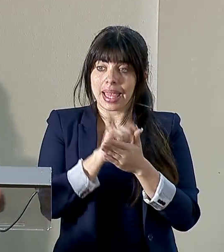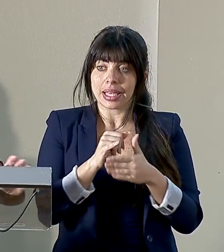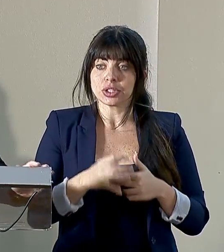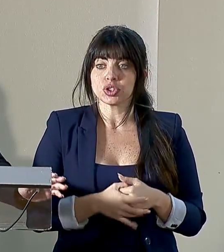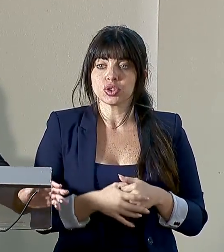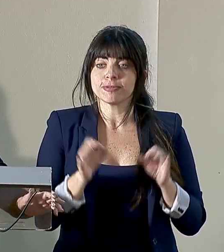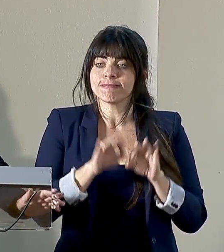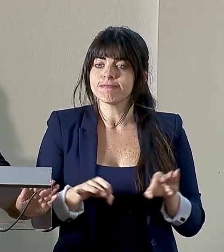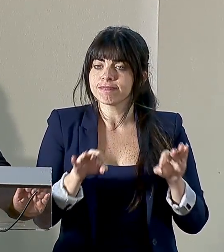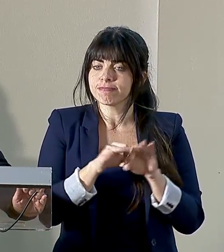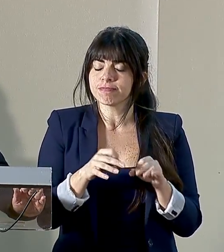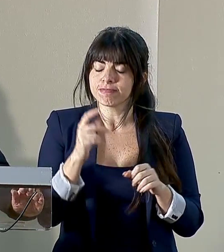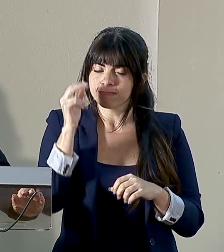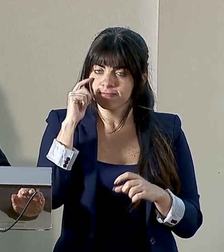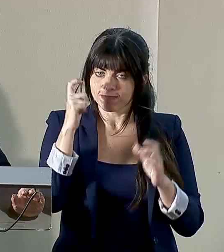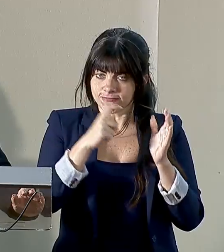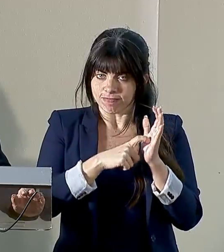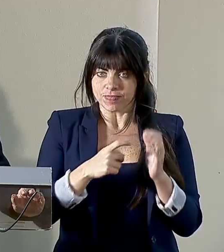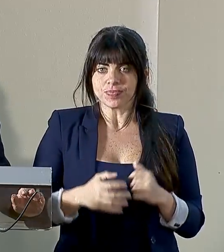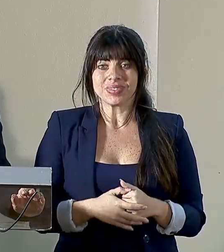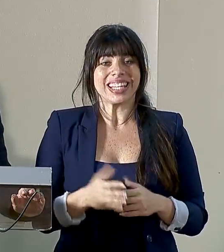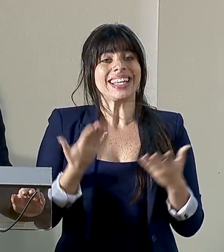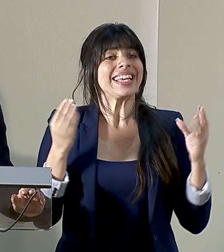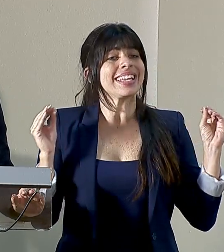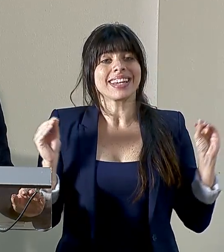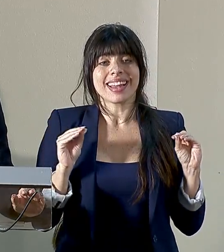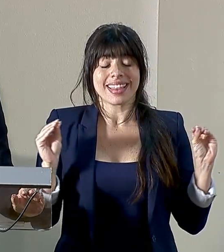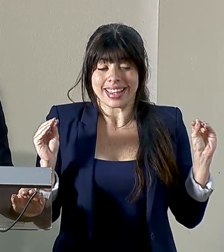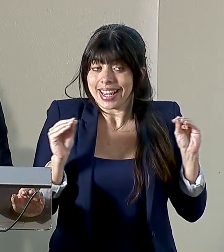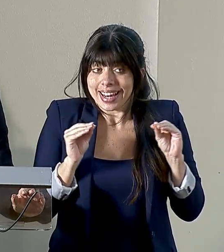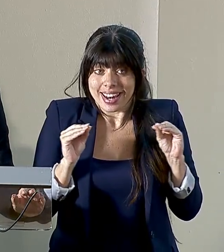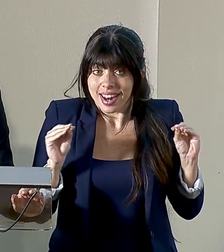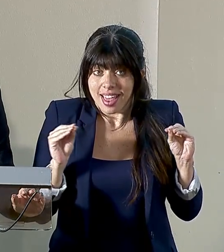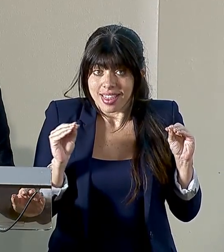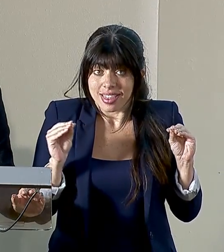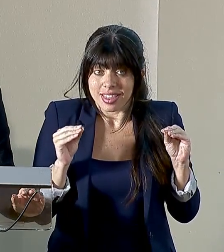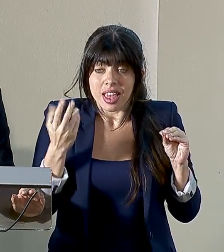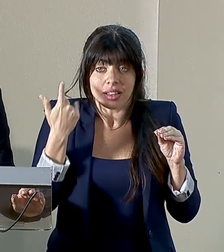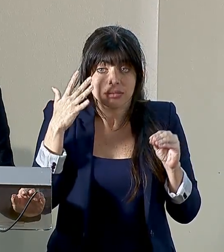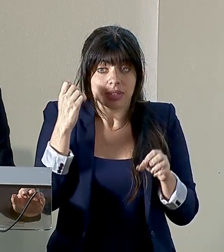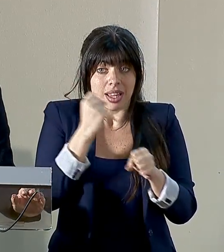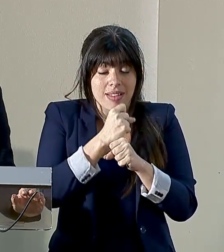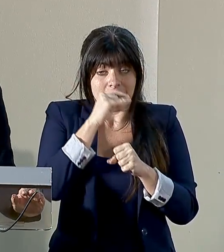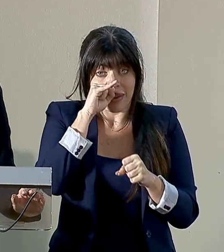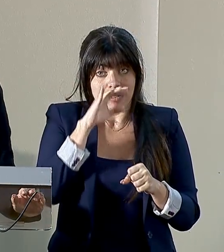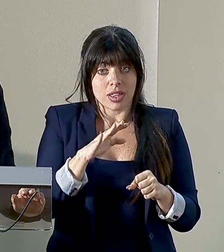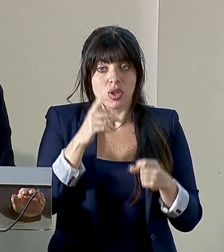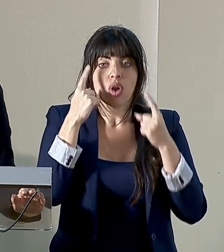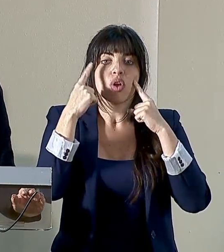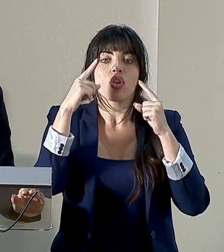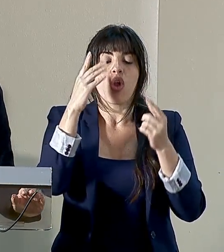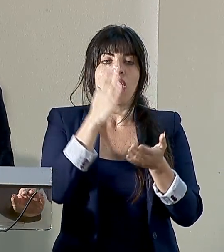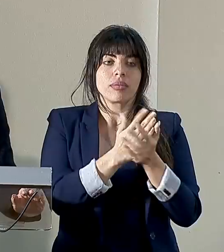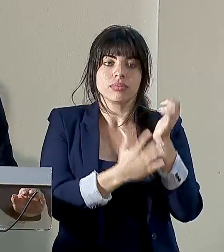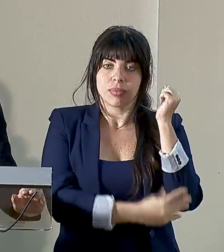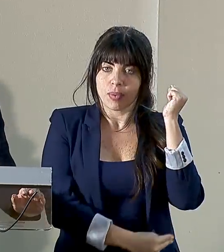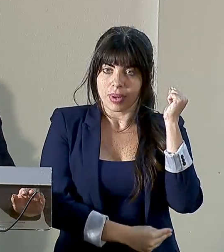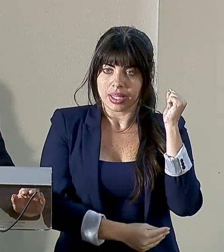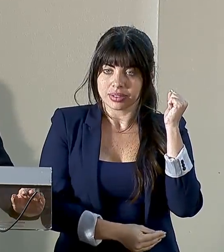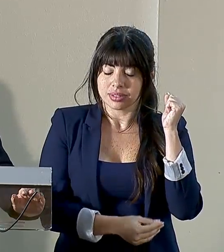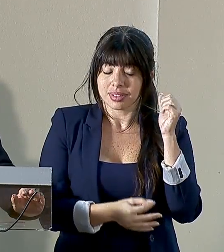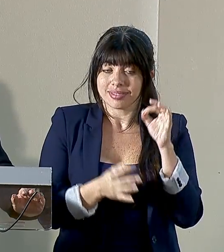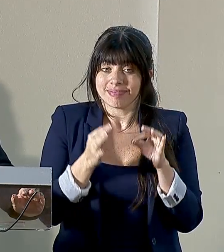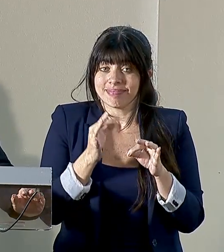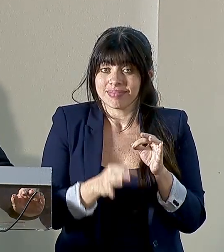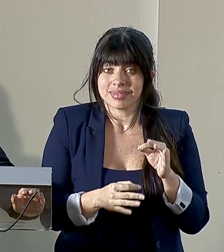eso, es importante reconocer que nadie que ha estado en trabajo infantil logra salir de la pobreza. Es